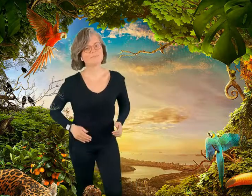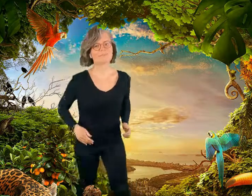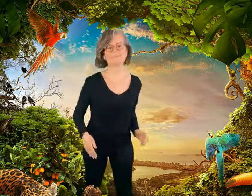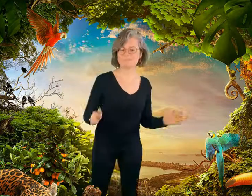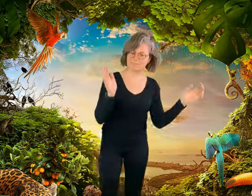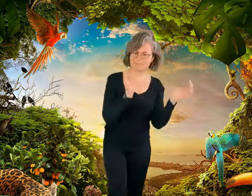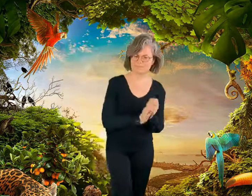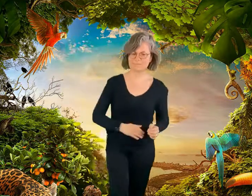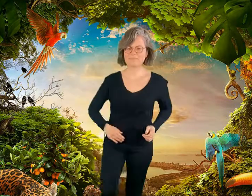piloten.